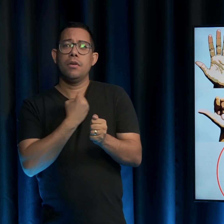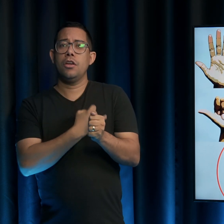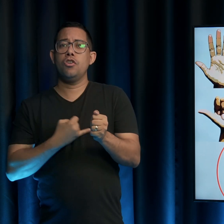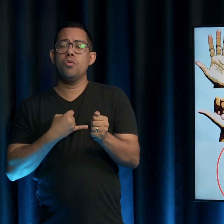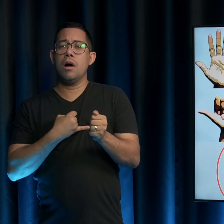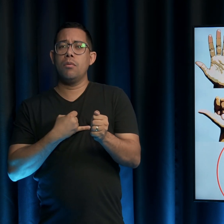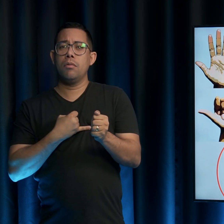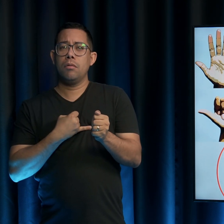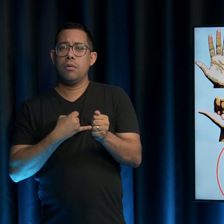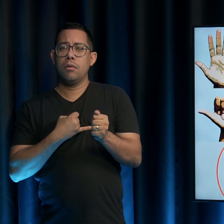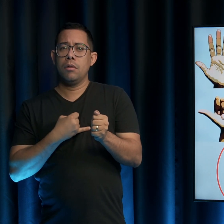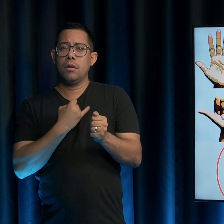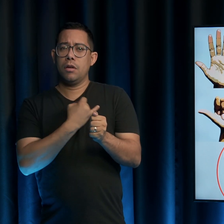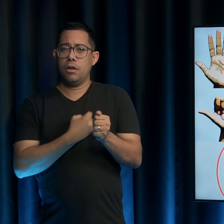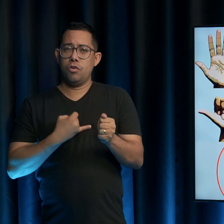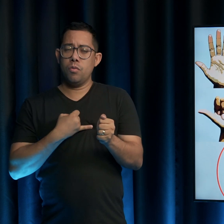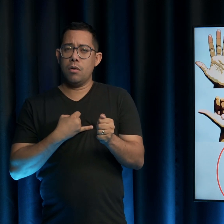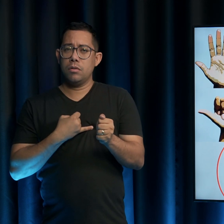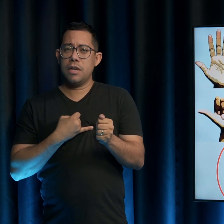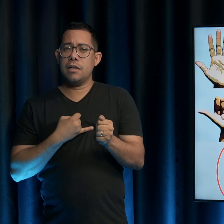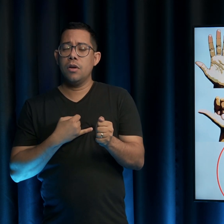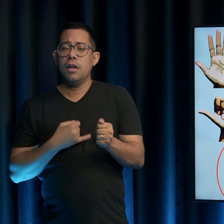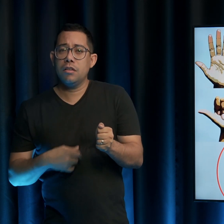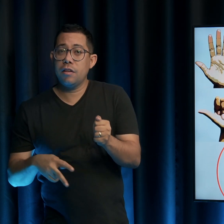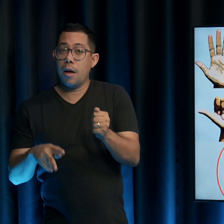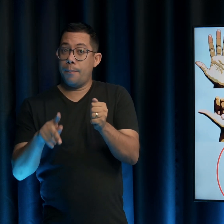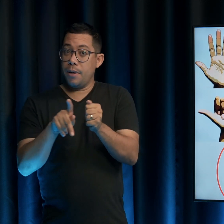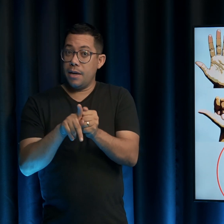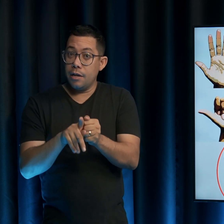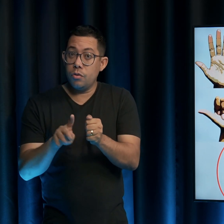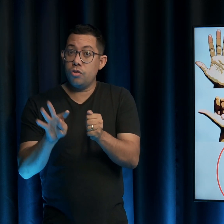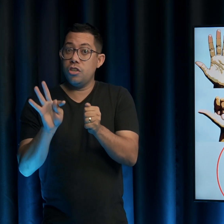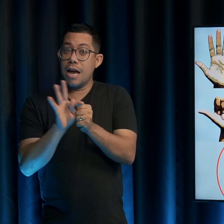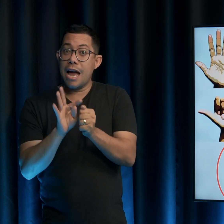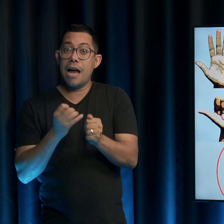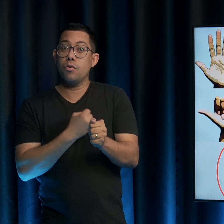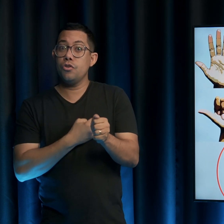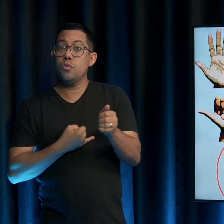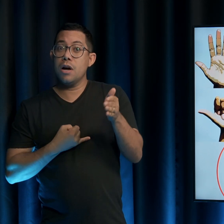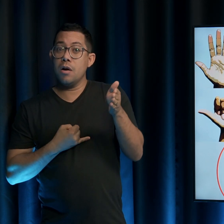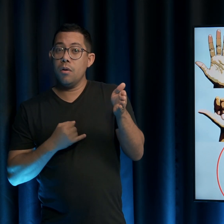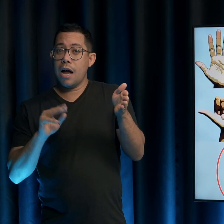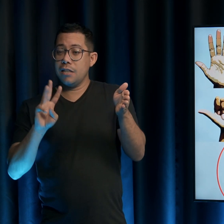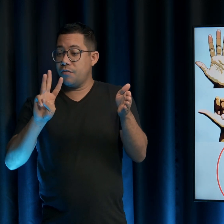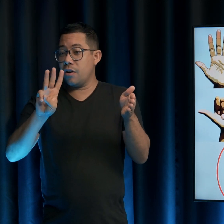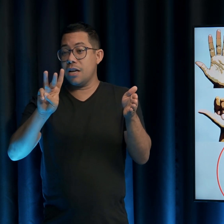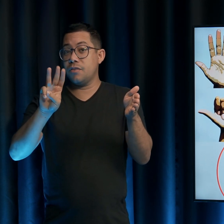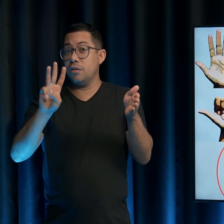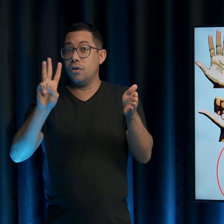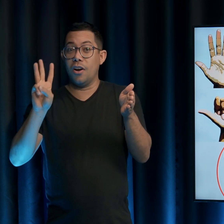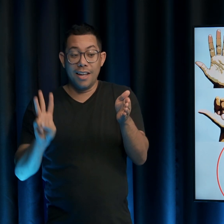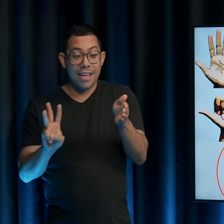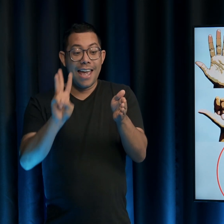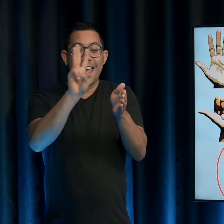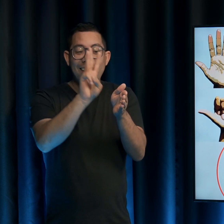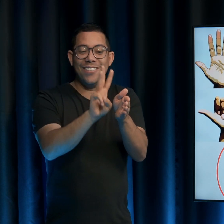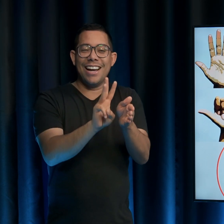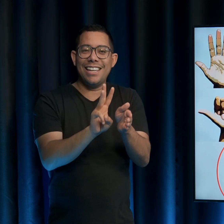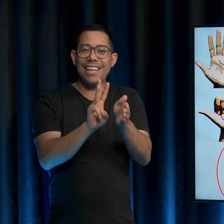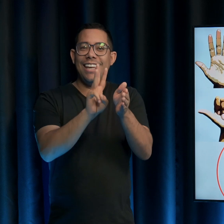e João. Certo? Então, você ó, Pedro, Tiago, João. Aí você faz o classificador, ó. Em um